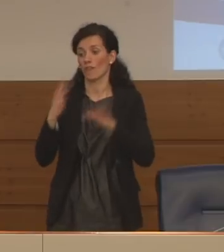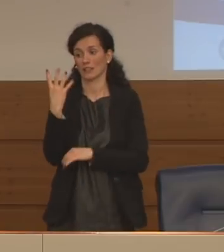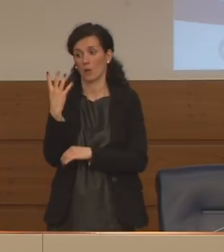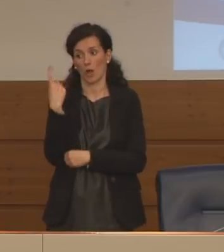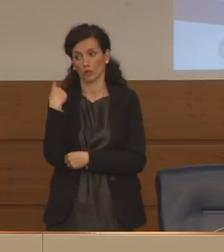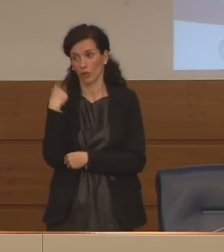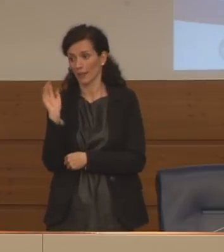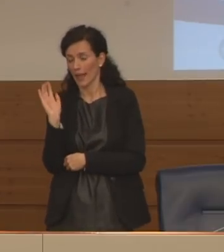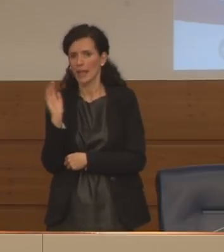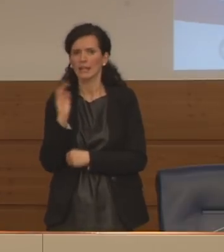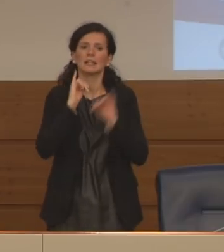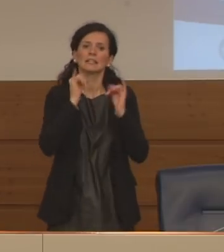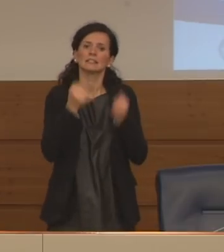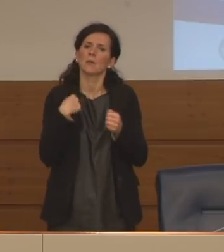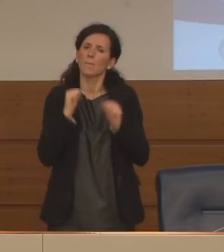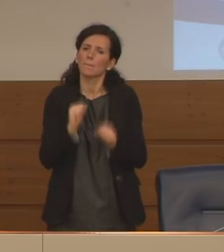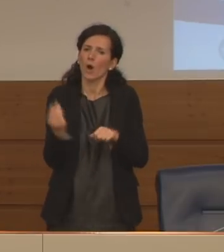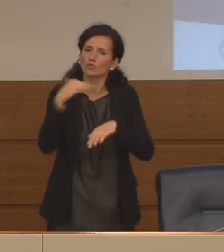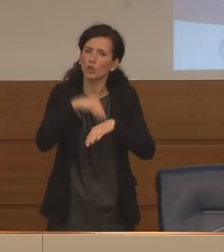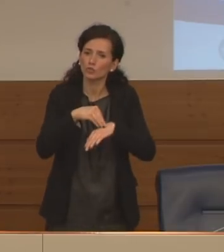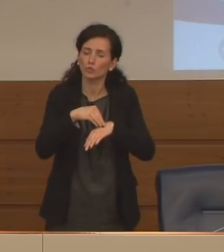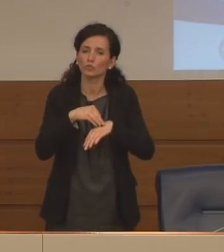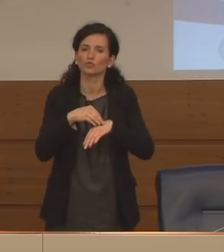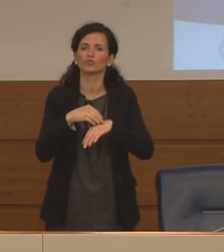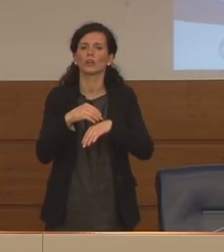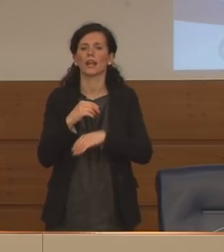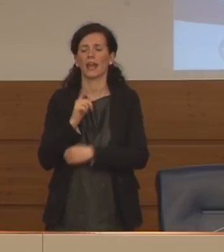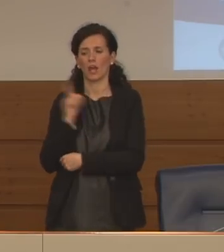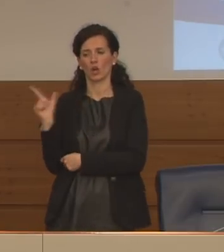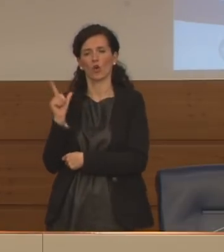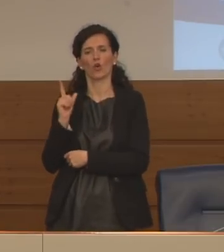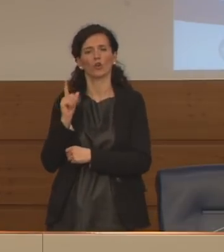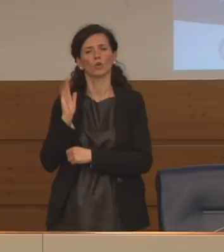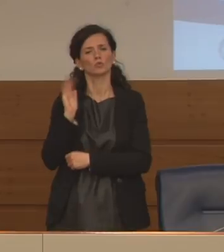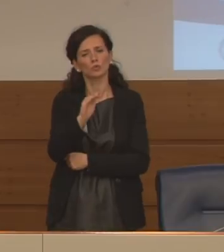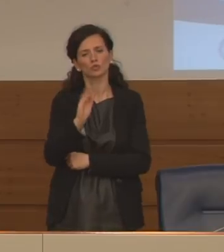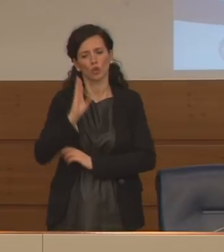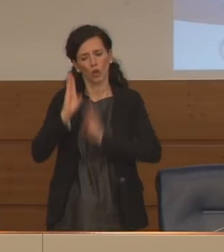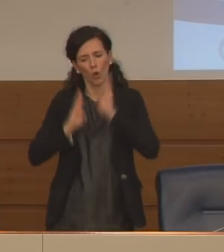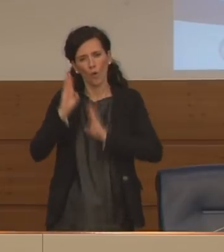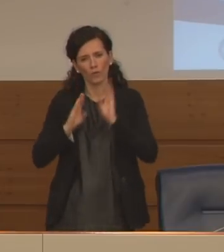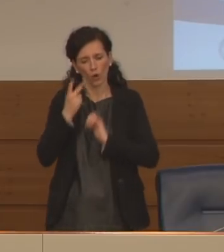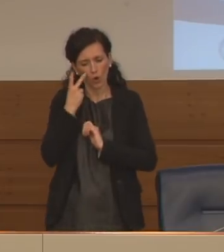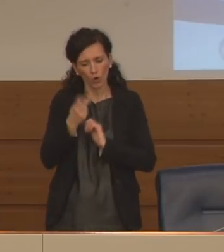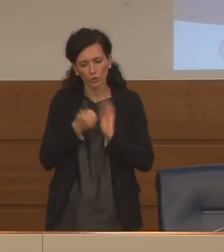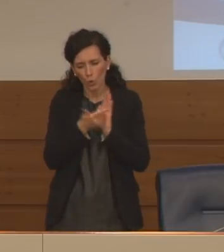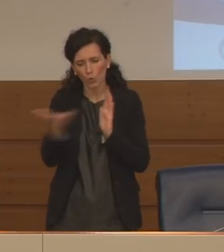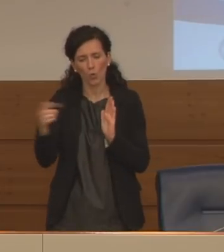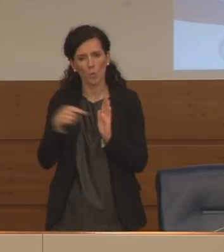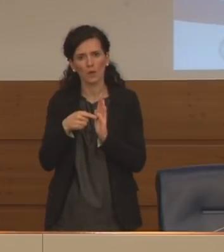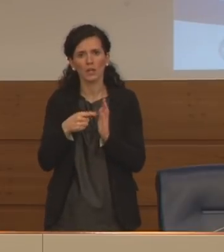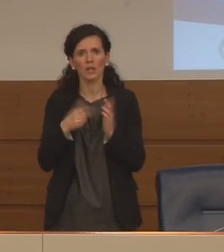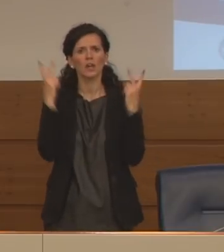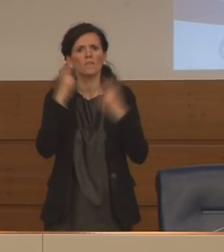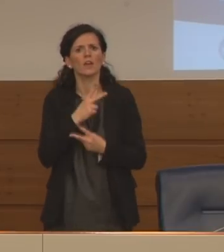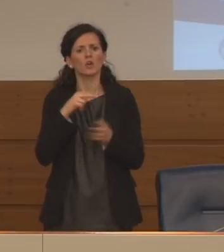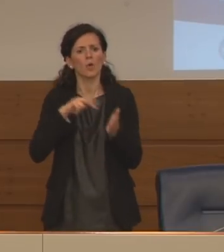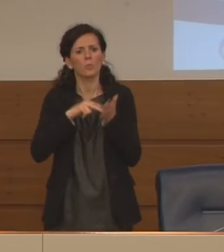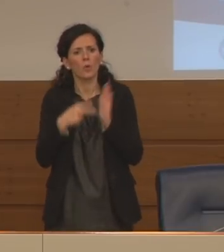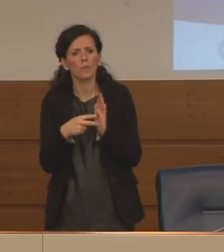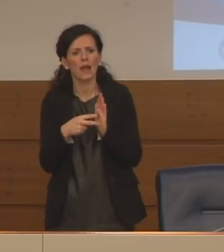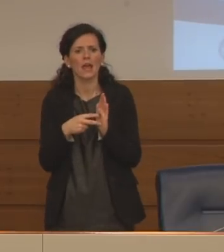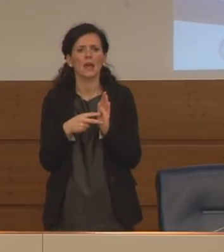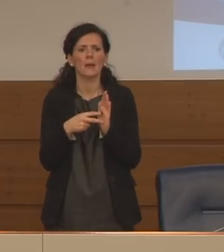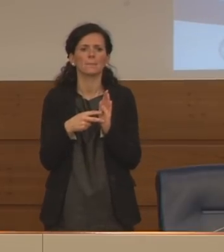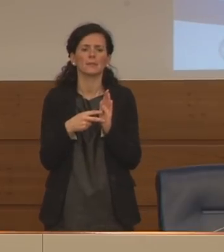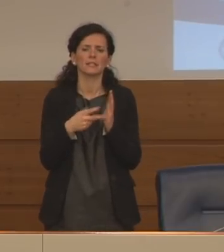dire e noi che ci confrontiamo tutti i giorni coi numeri non abbiamo avuto problemi di